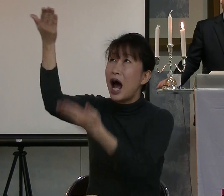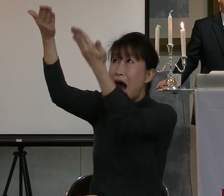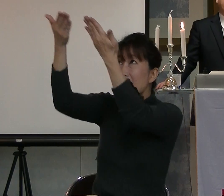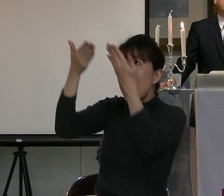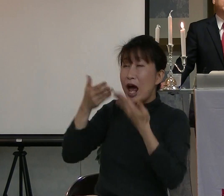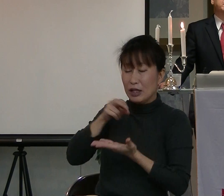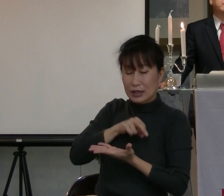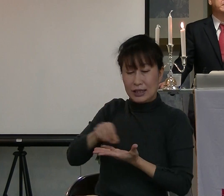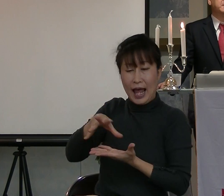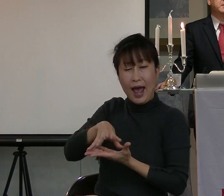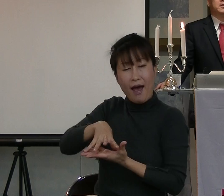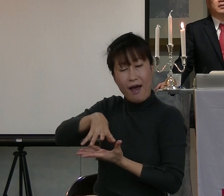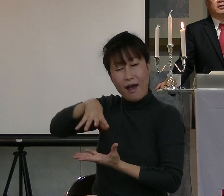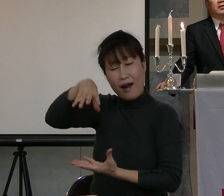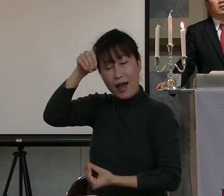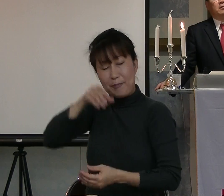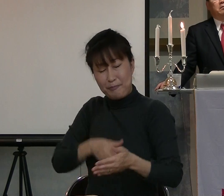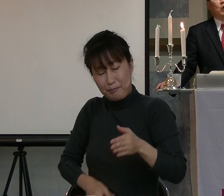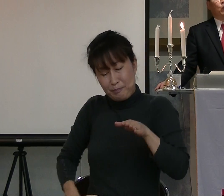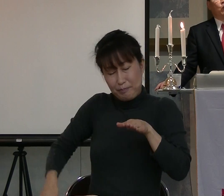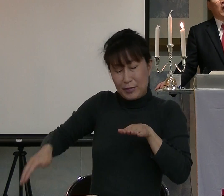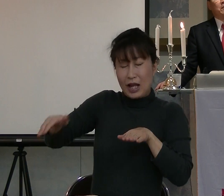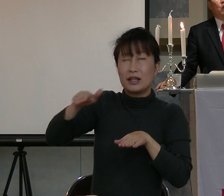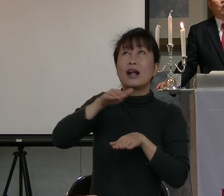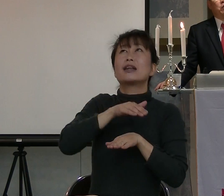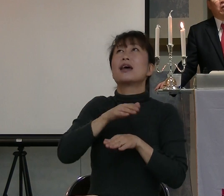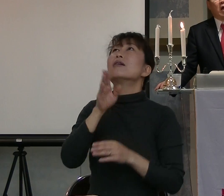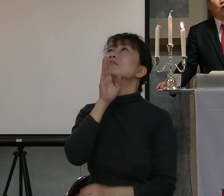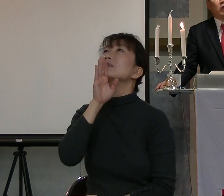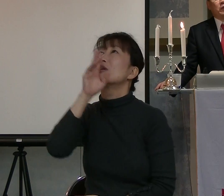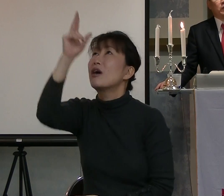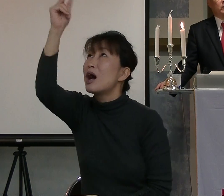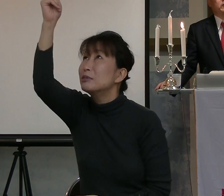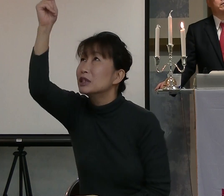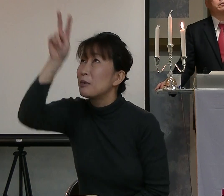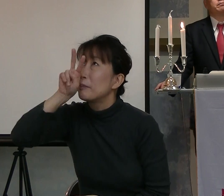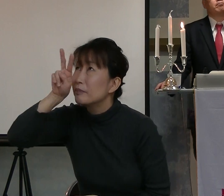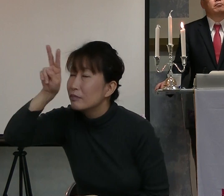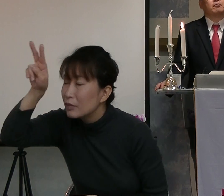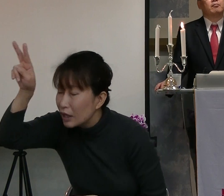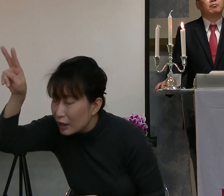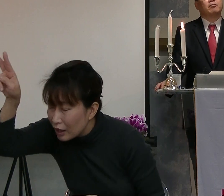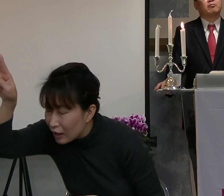たされて、誠の神を仰ぎ見つつ、